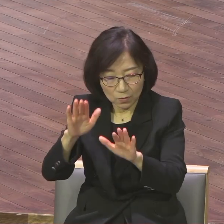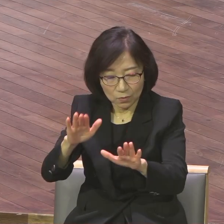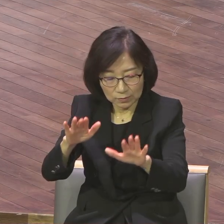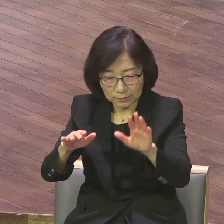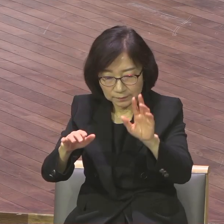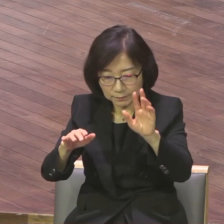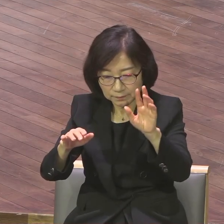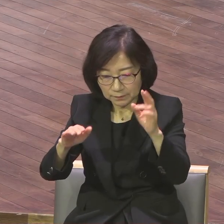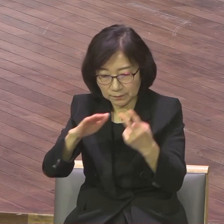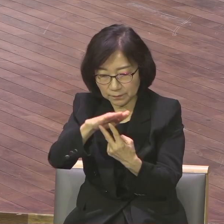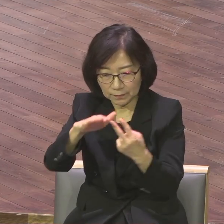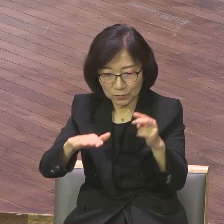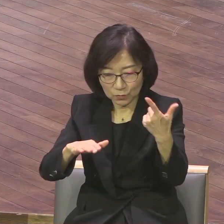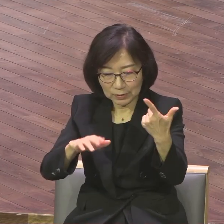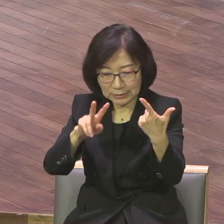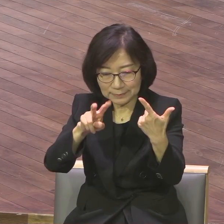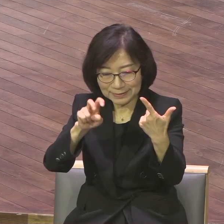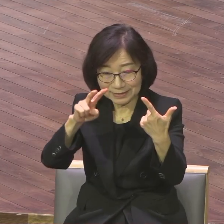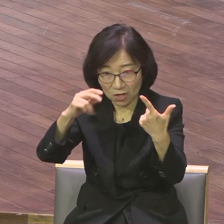이후에 보면